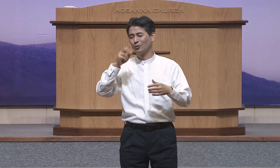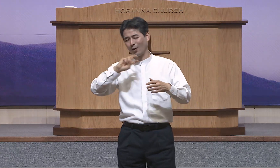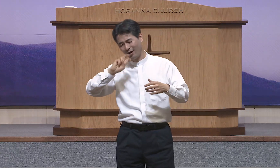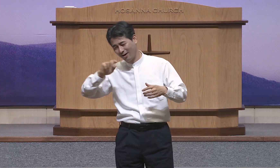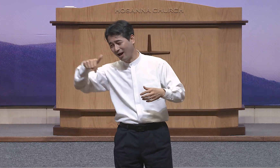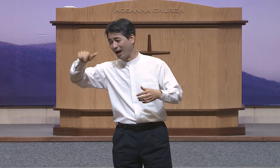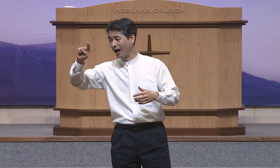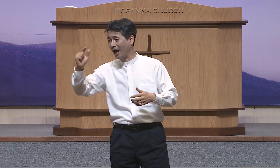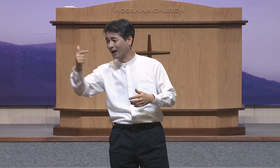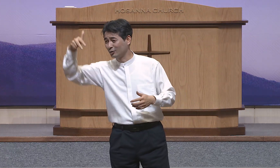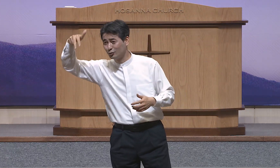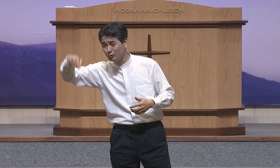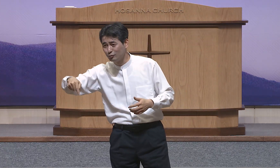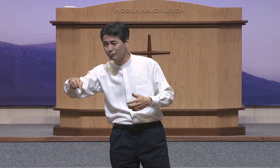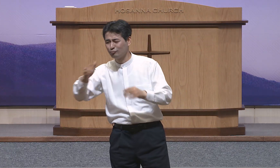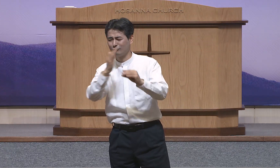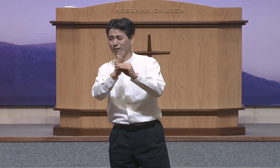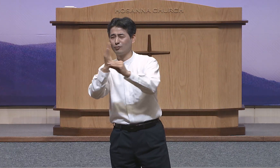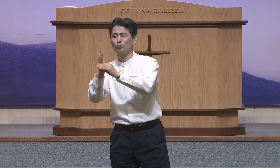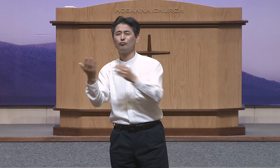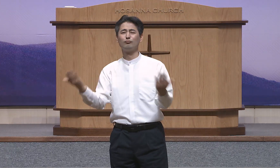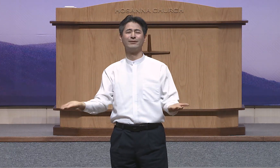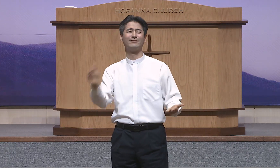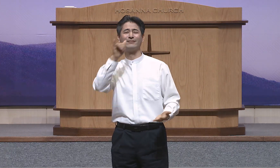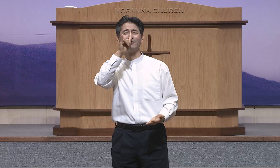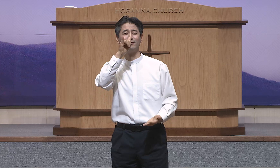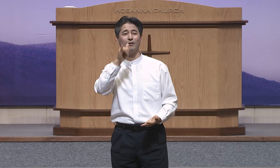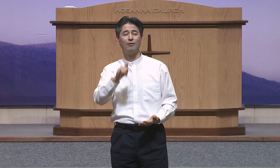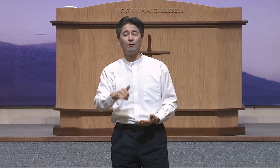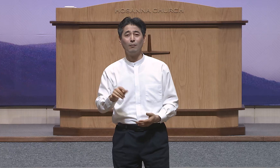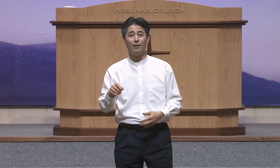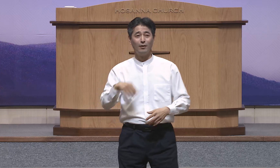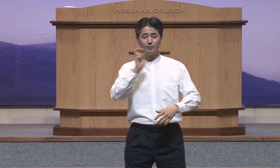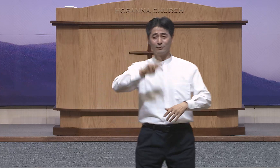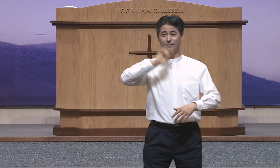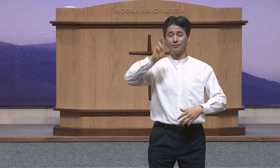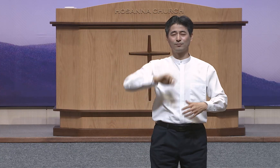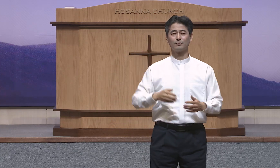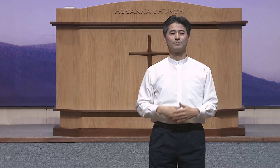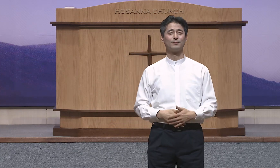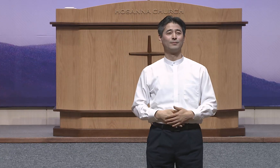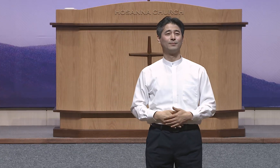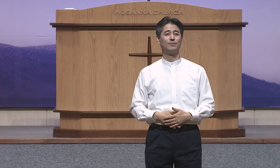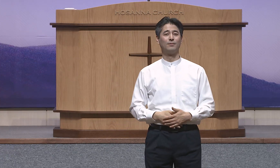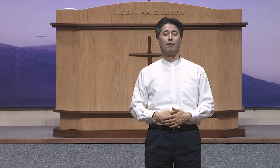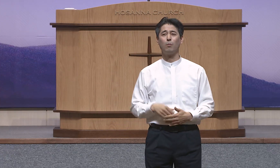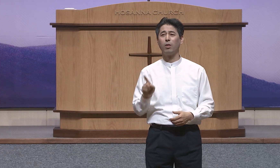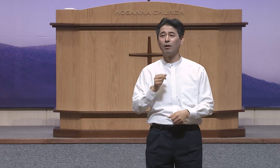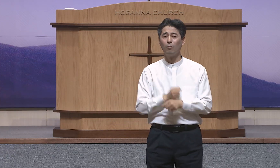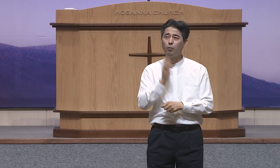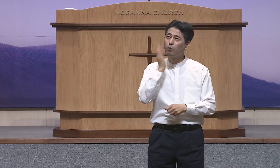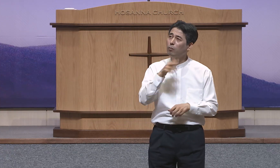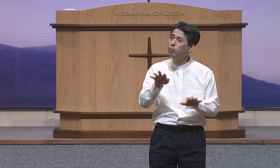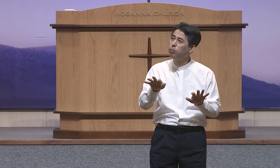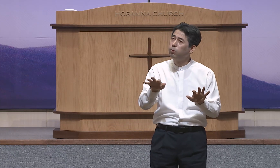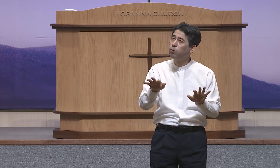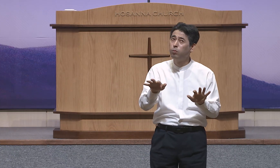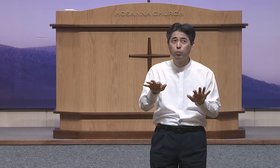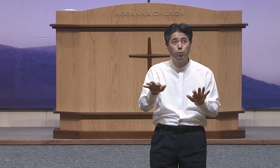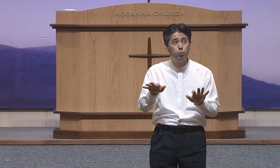전주와 간주 그리고 이제 중간중간 이렇게 쉬는 부분에 수어가 없어요. 그럼 뭐 하고